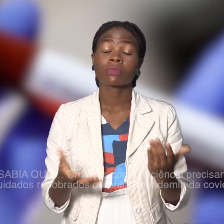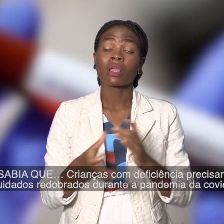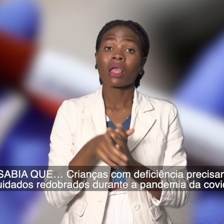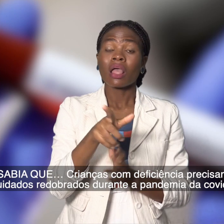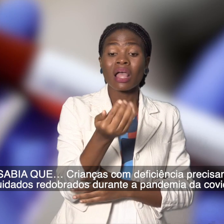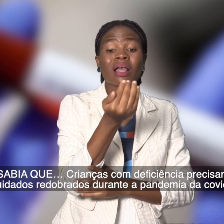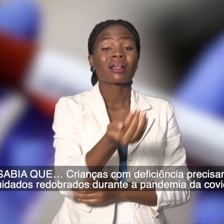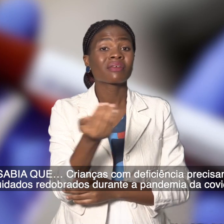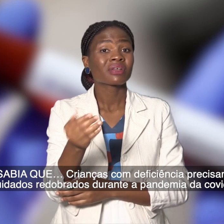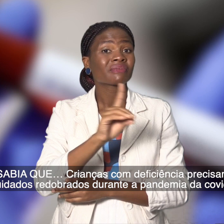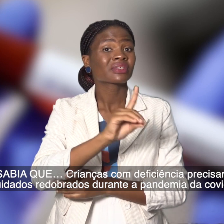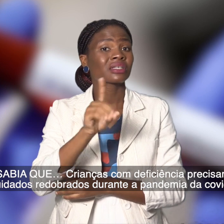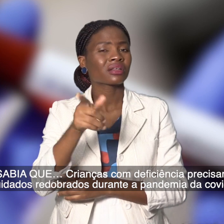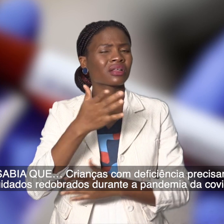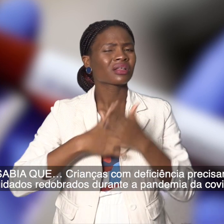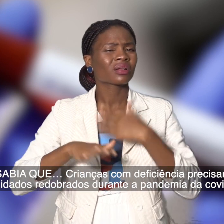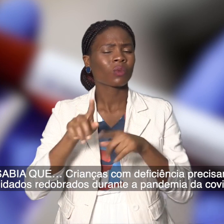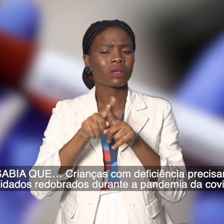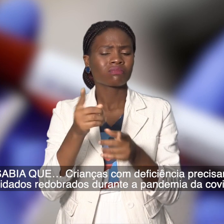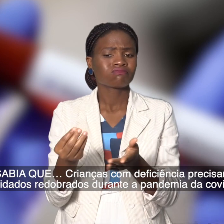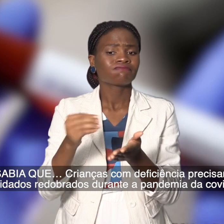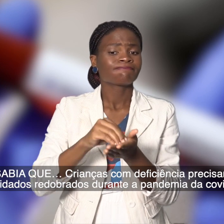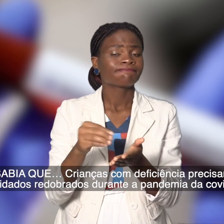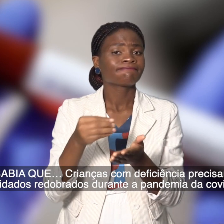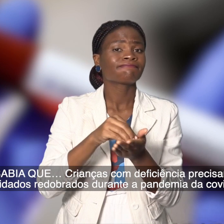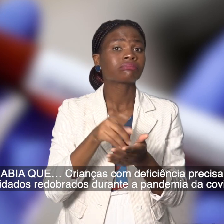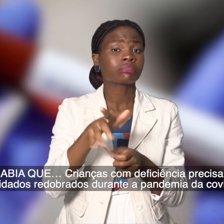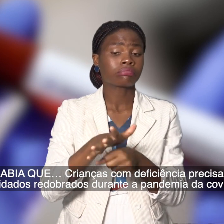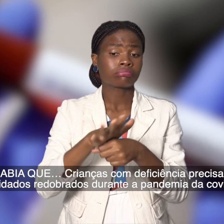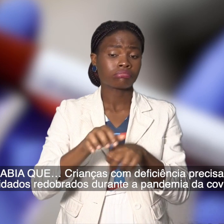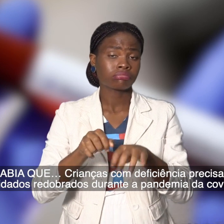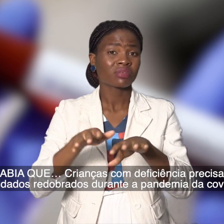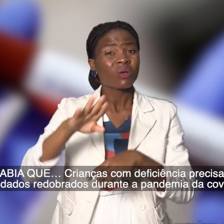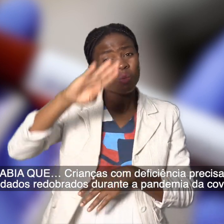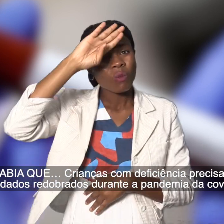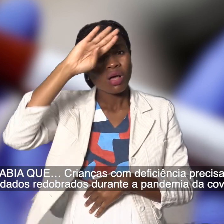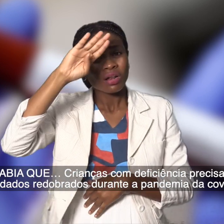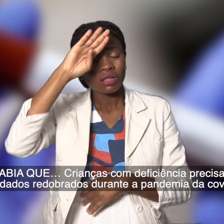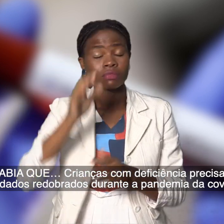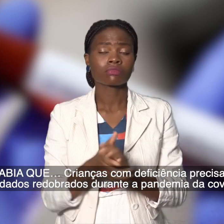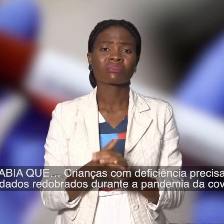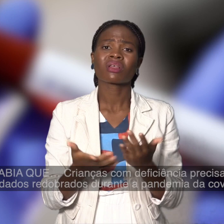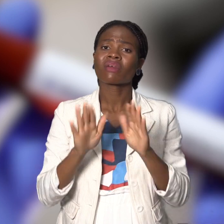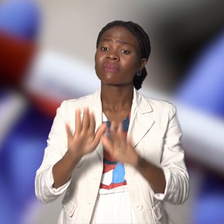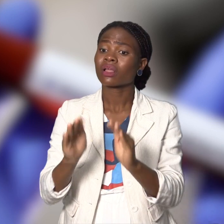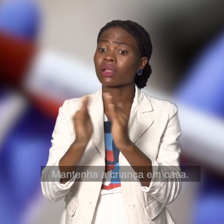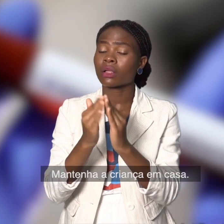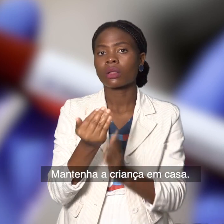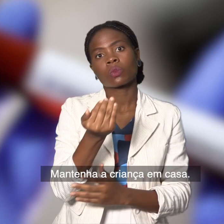Sabia que criança com deficiência precisa de cuidados redobrados durante a pandemia da Covid-19? Mantenha a